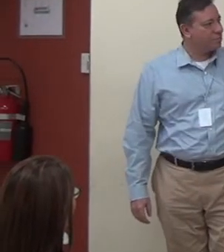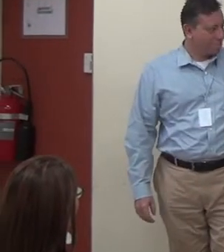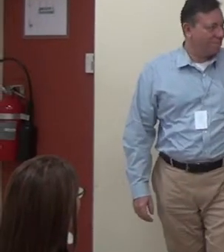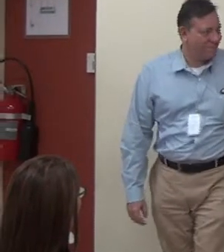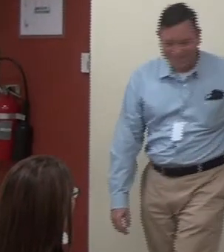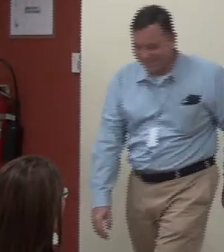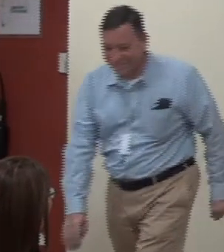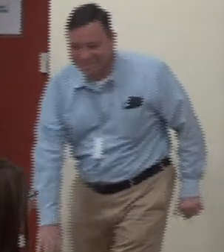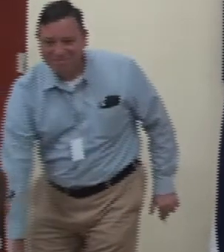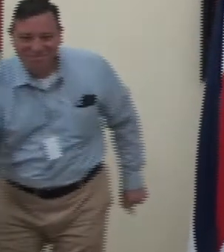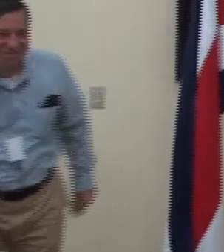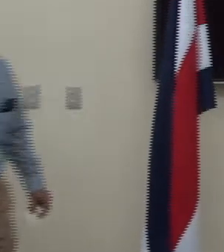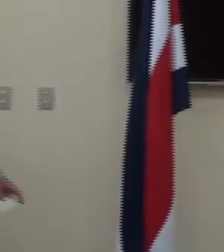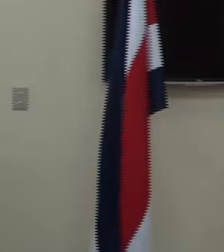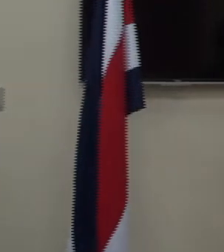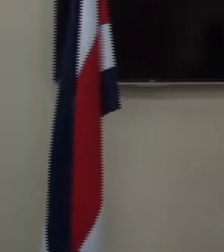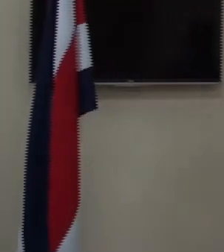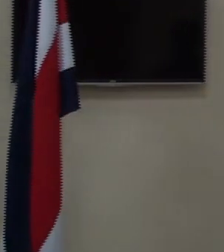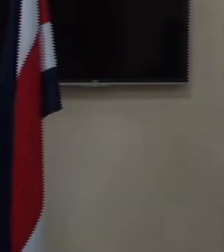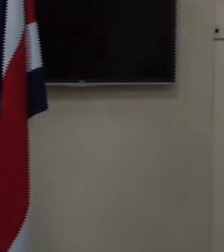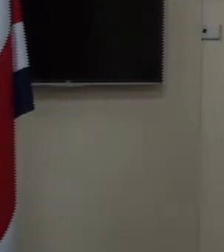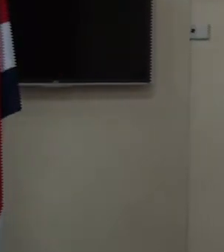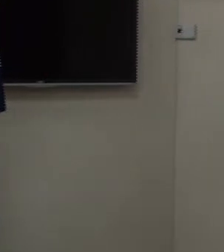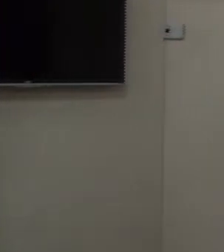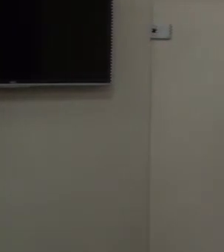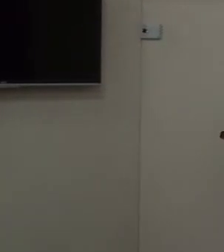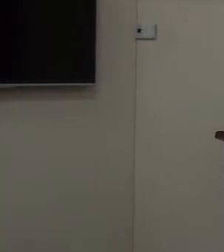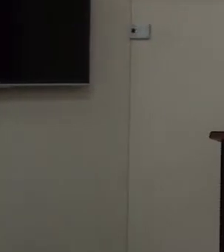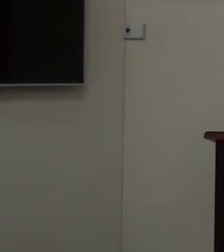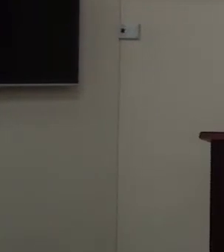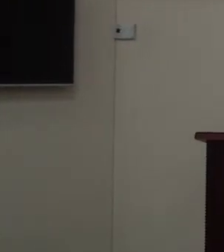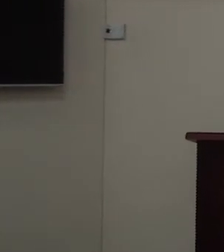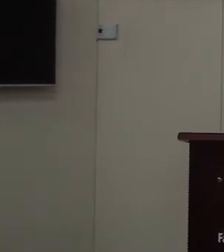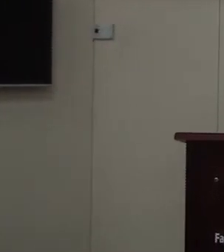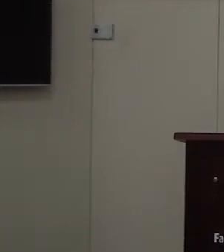desplazamiento. Lo primero, obviamente, la disculpa por la tardanza.